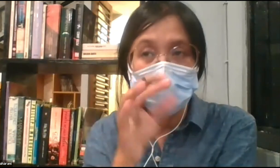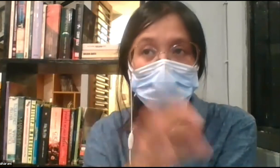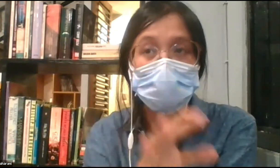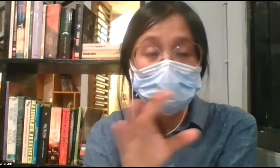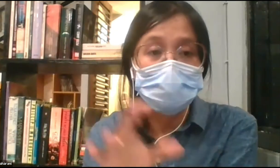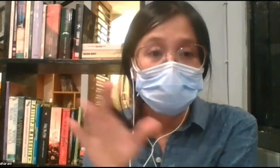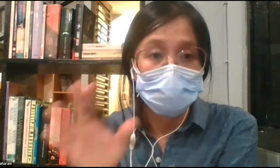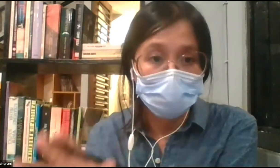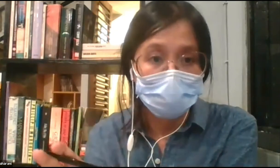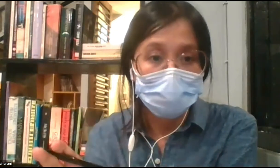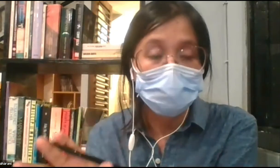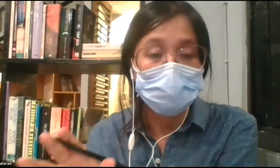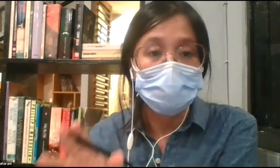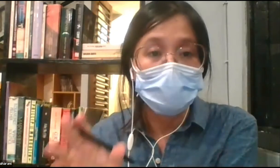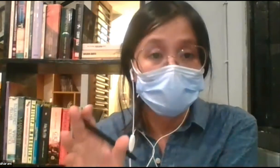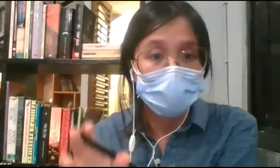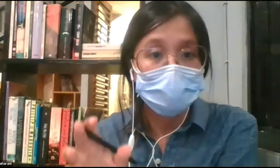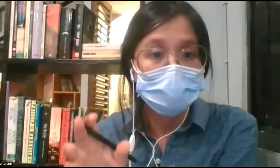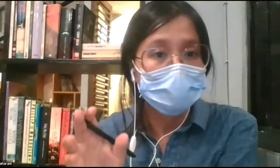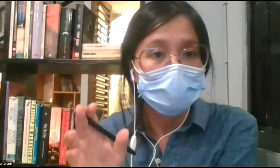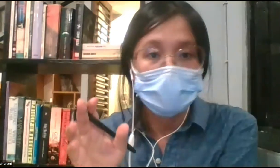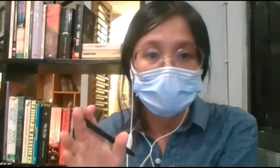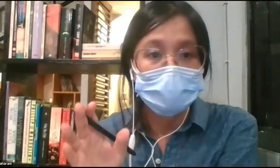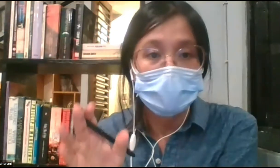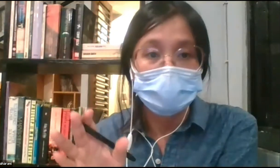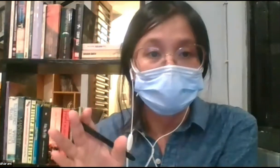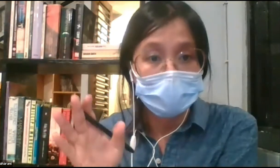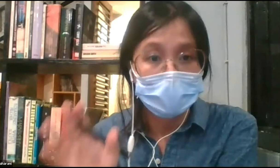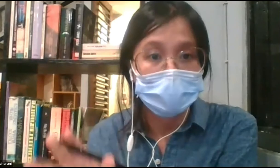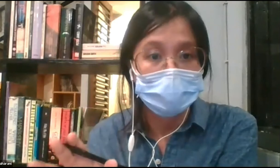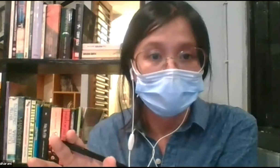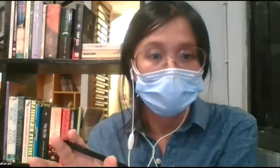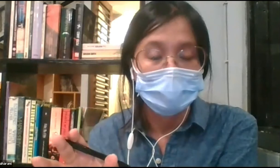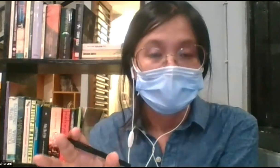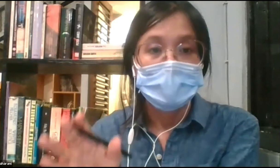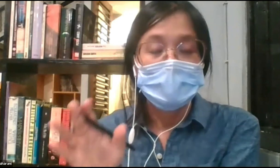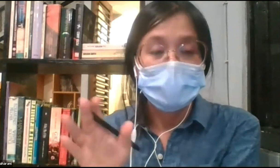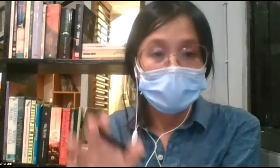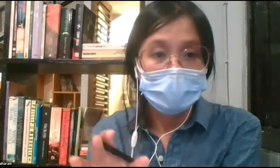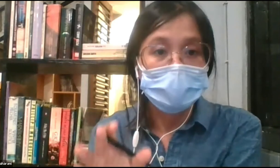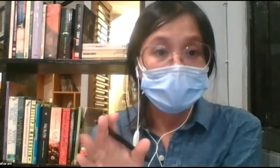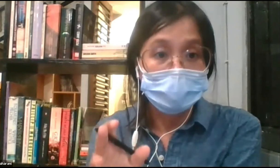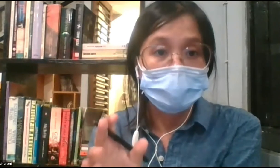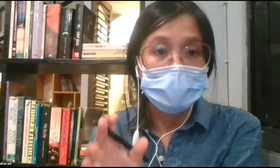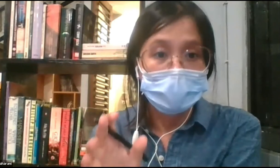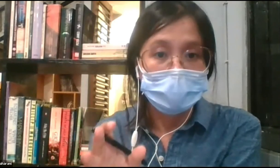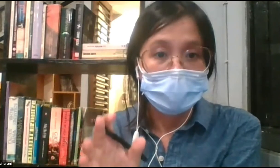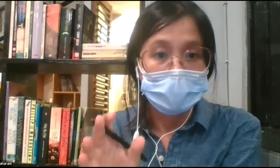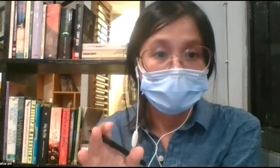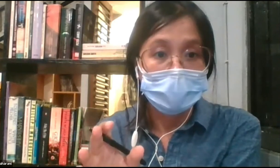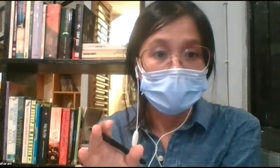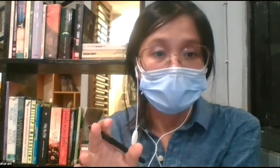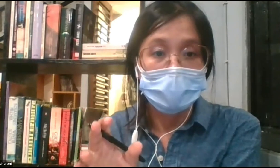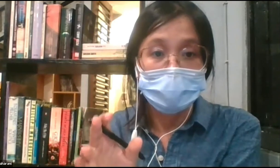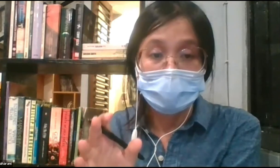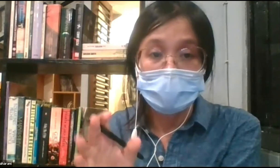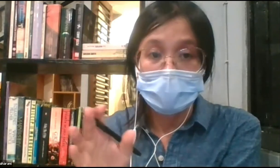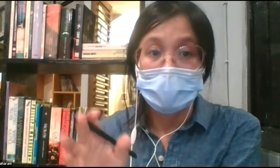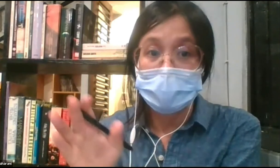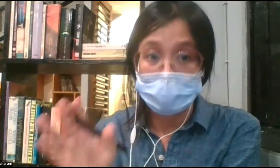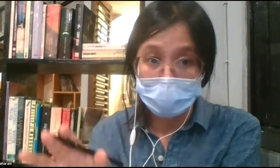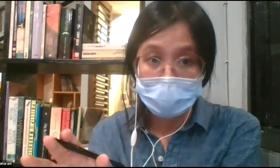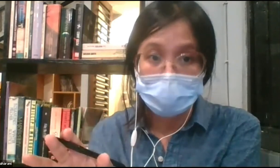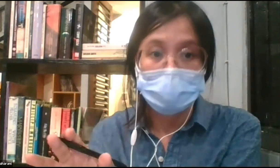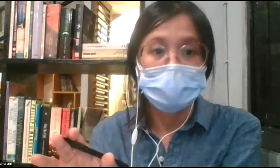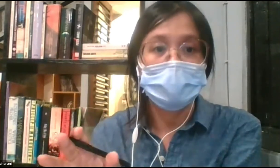di dalam media online itu juga kerap banyak feature bagus gitu. misalnya teman-teman bisa baca